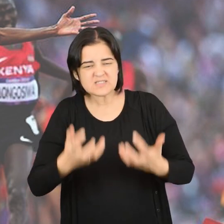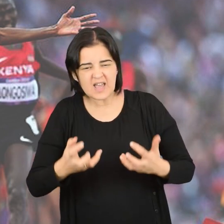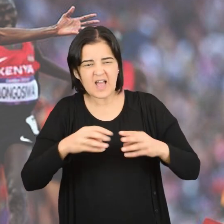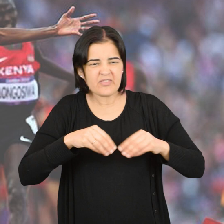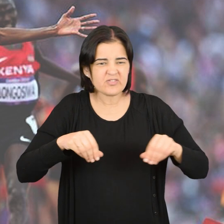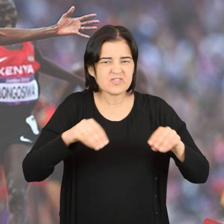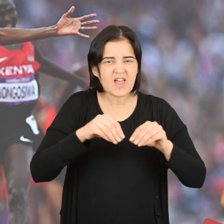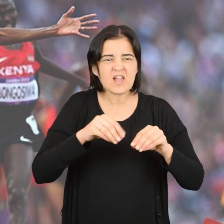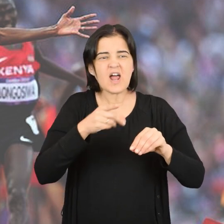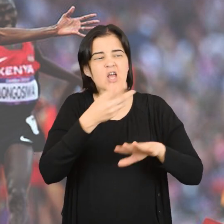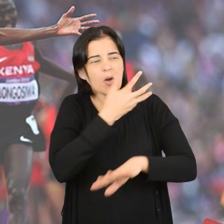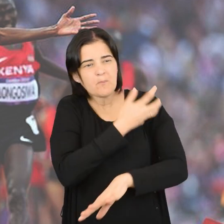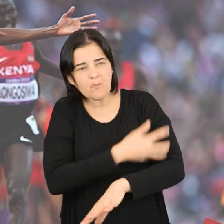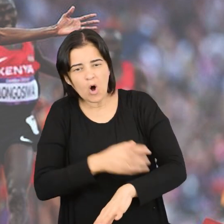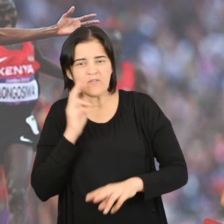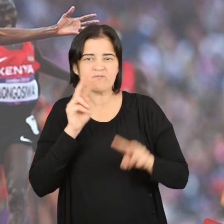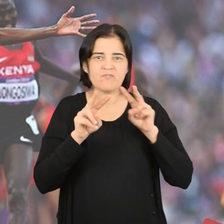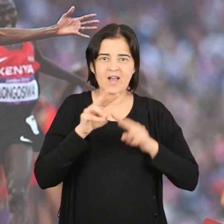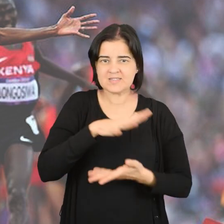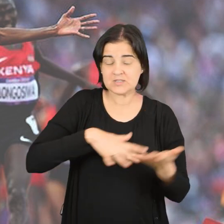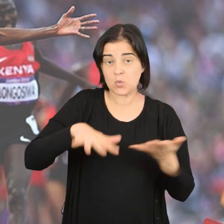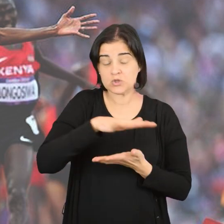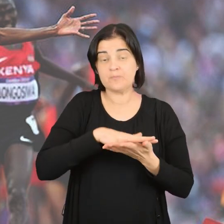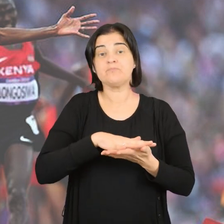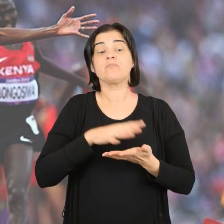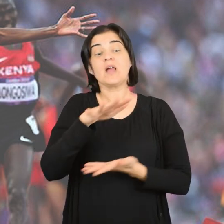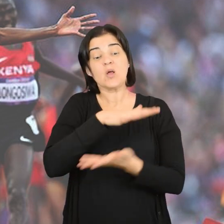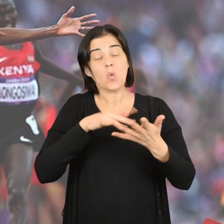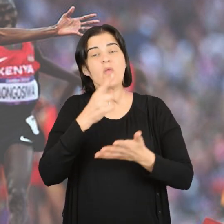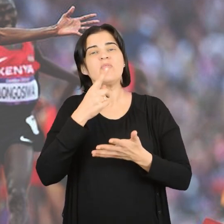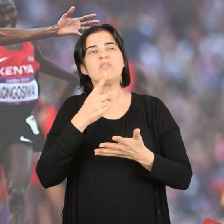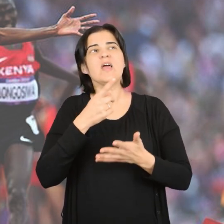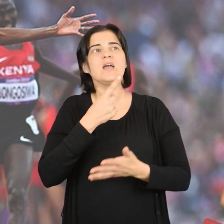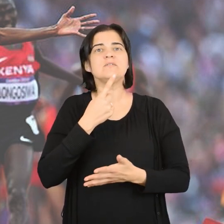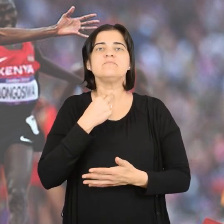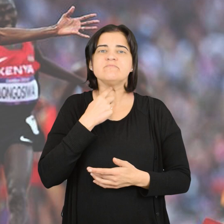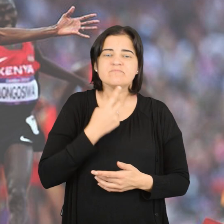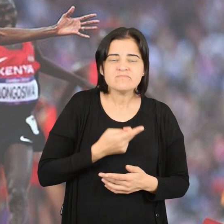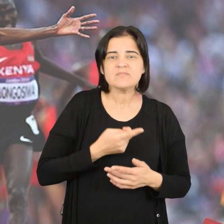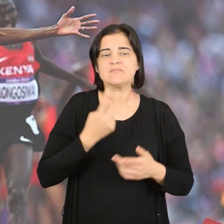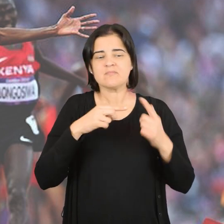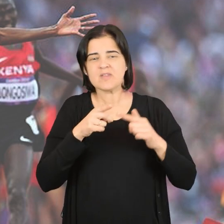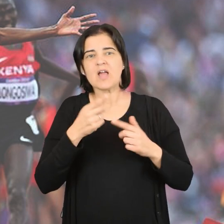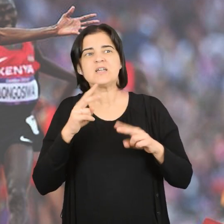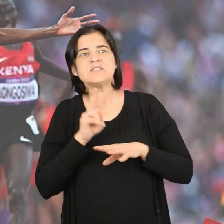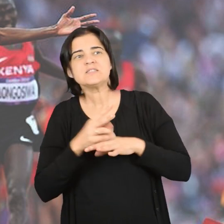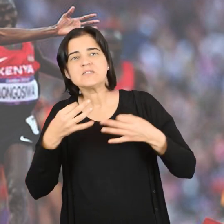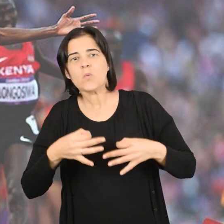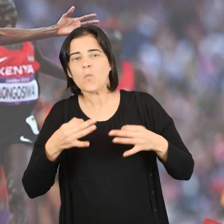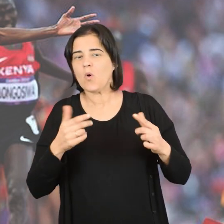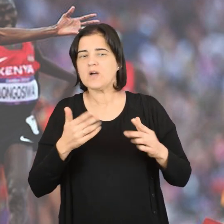en aquella tierra seca y empobrecida las condiciones de vulnerabilidad